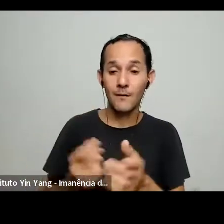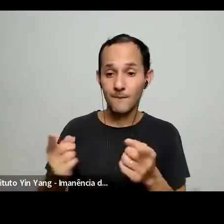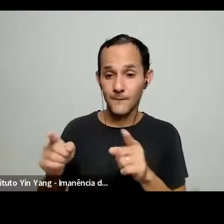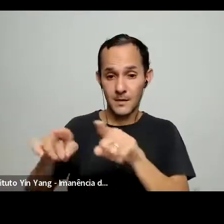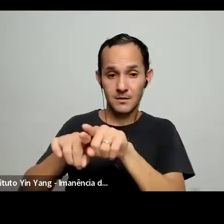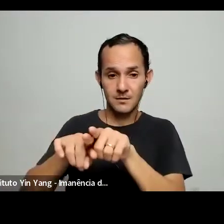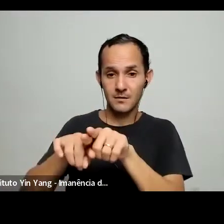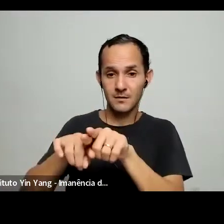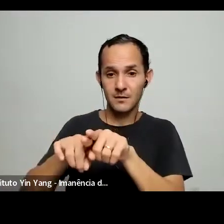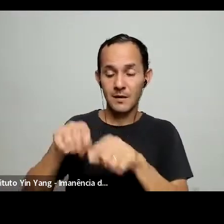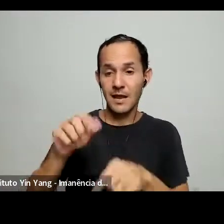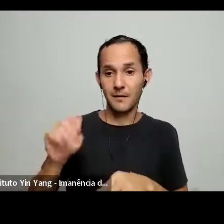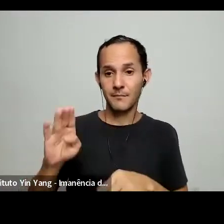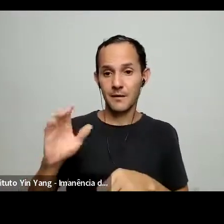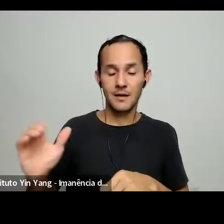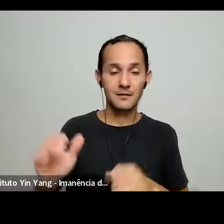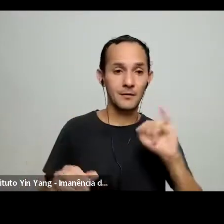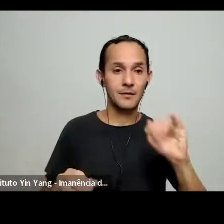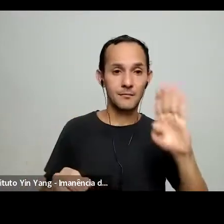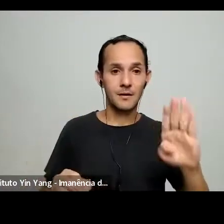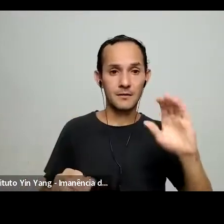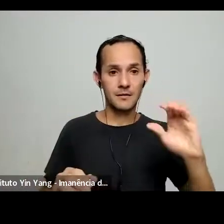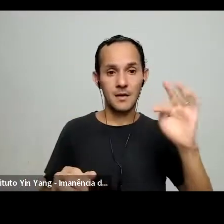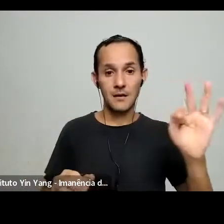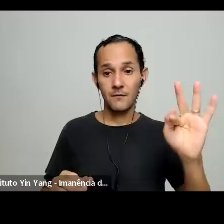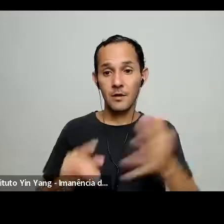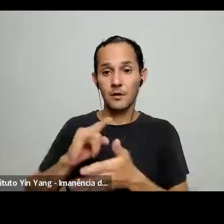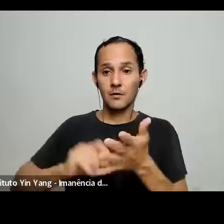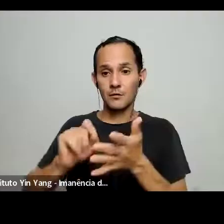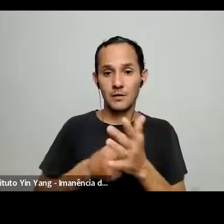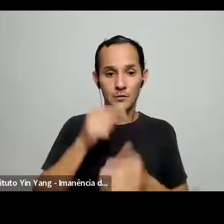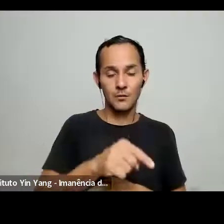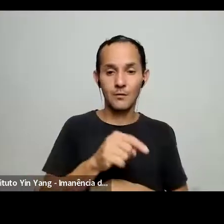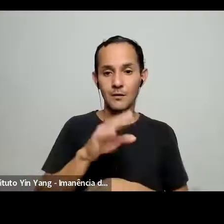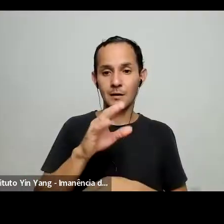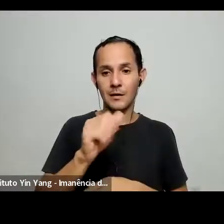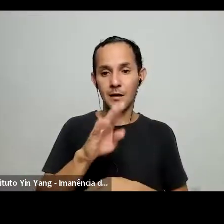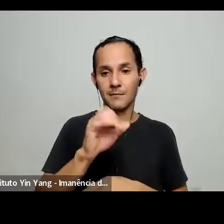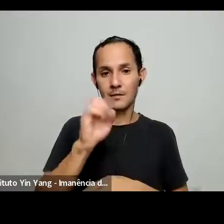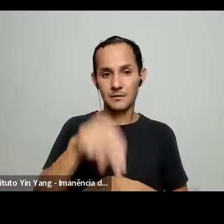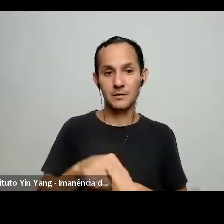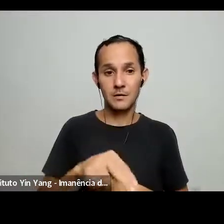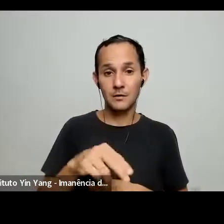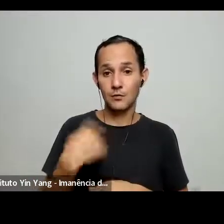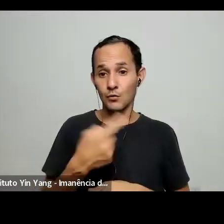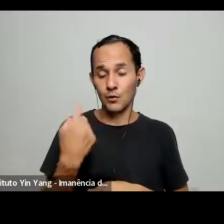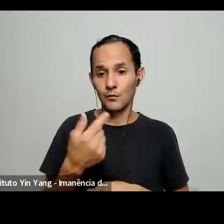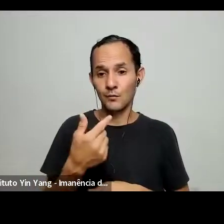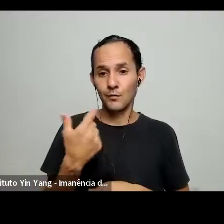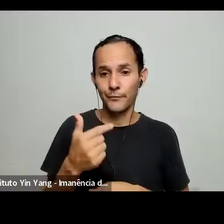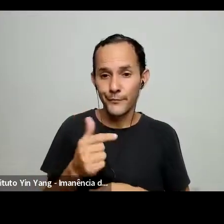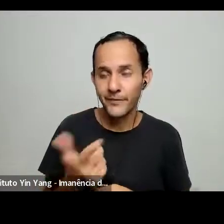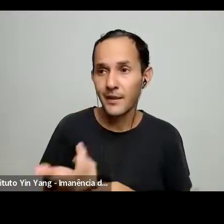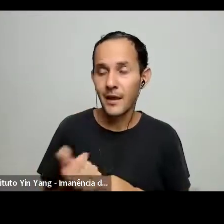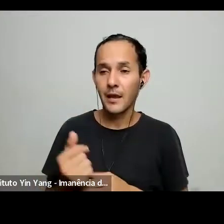aí, ABC e BCF, né, e contratar o Cabizim, né, mesmo sem ter elencado